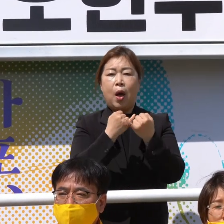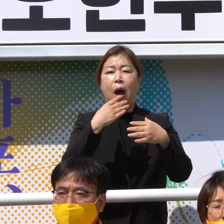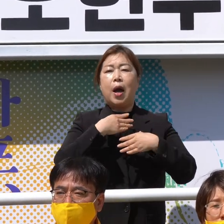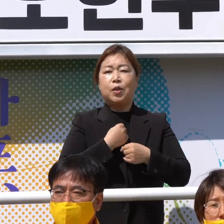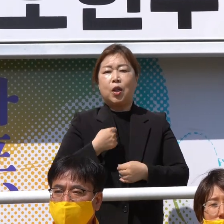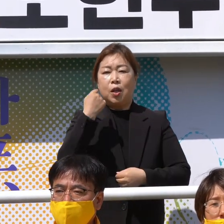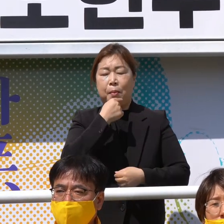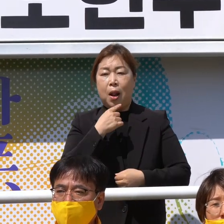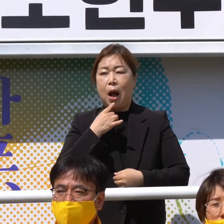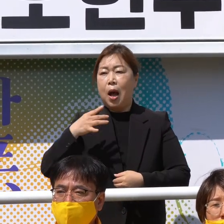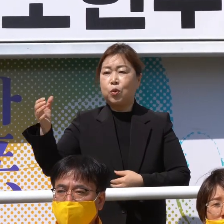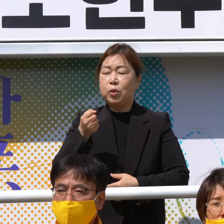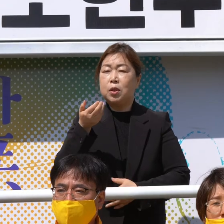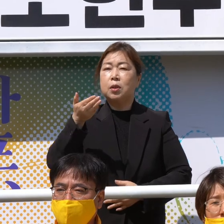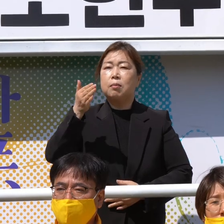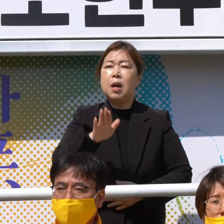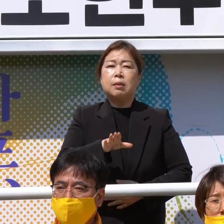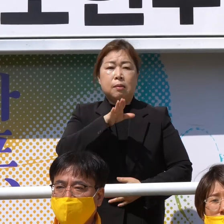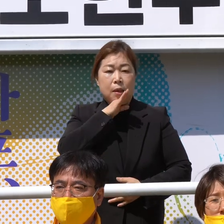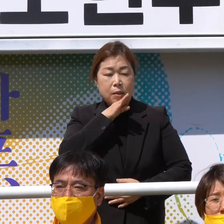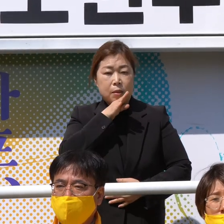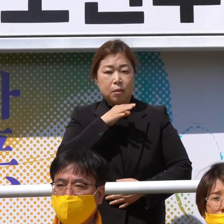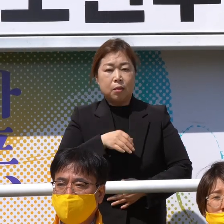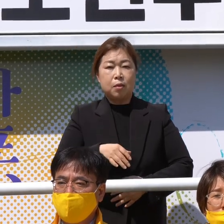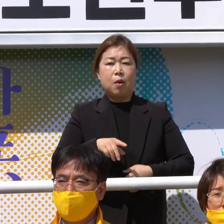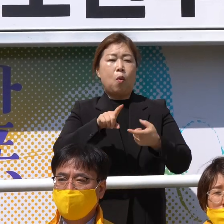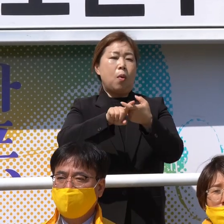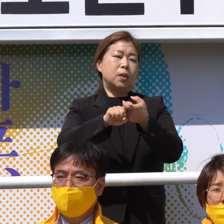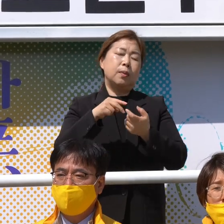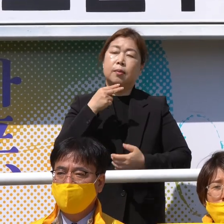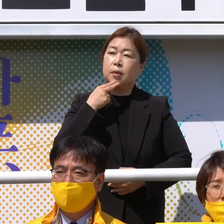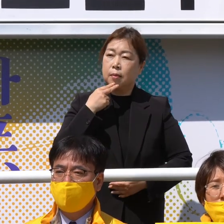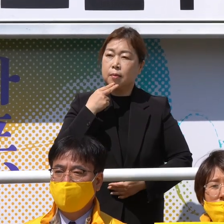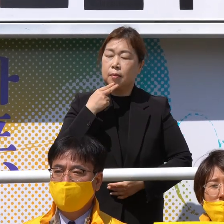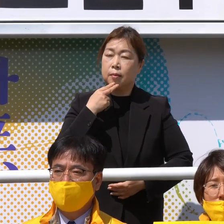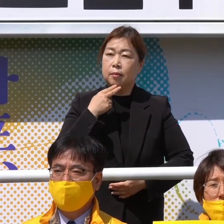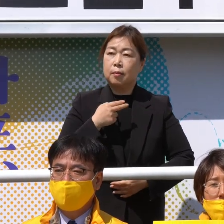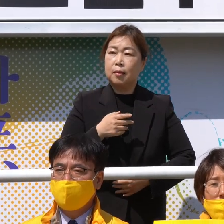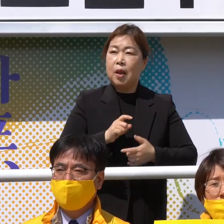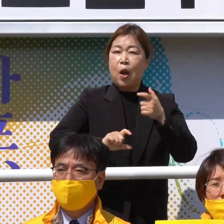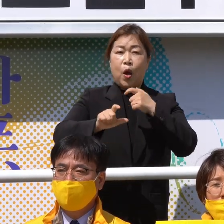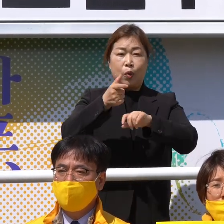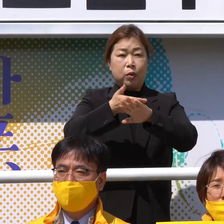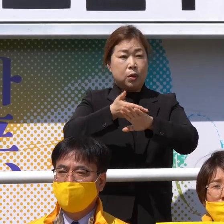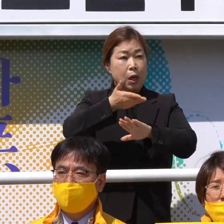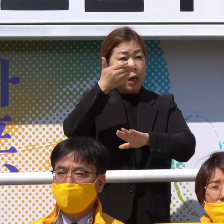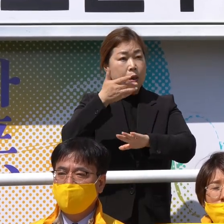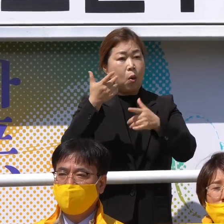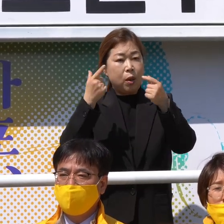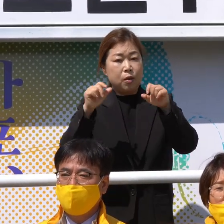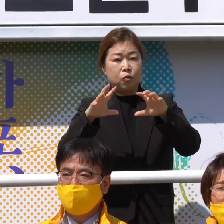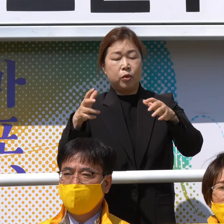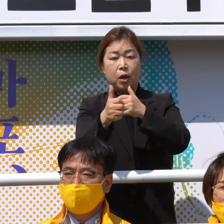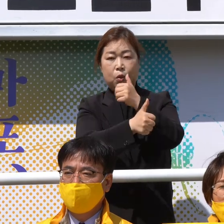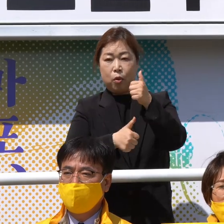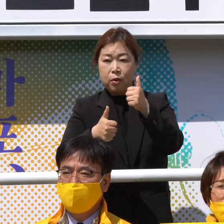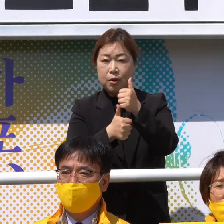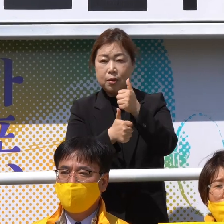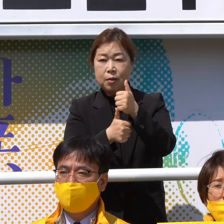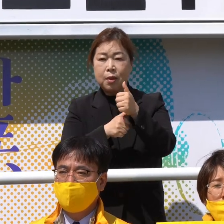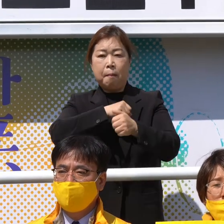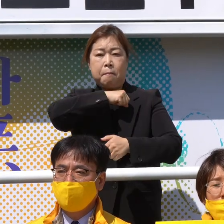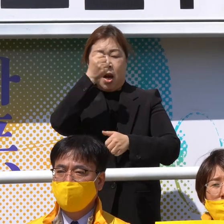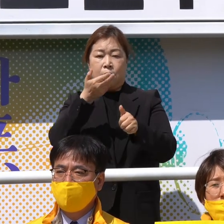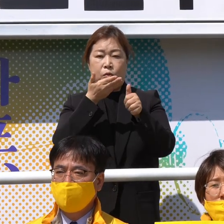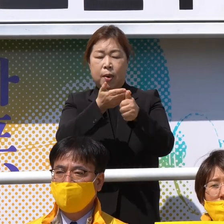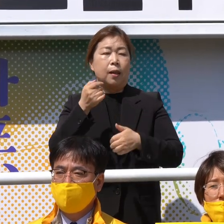입에 달고 살지만 사실은 관심이 없습니다. 더 이상 이런 국회의원들 방치해서는